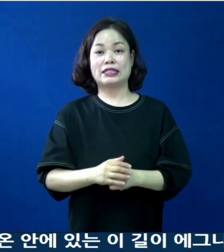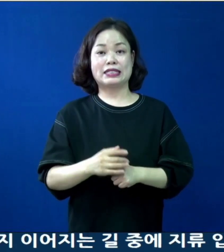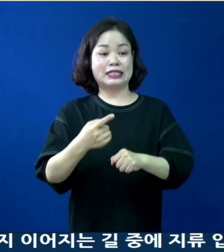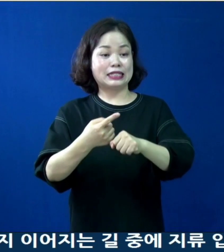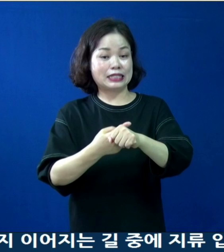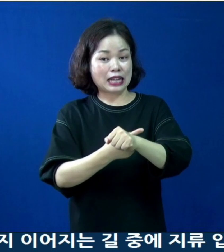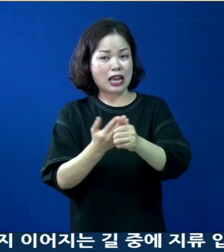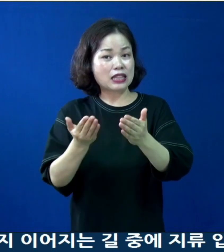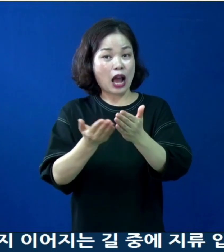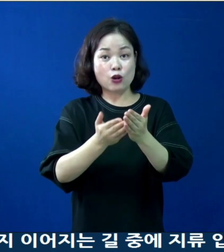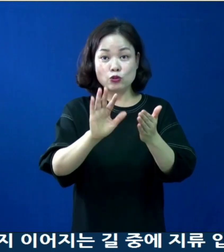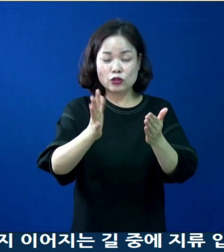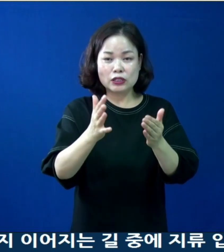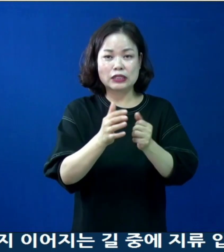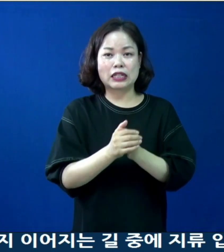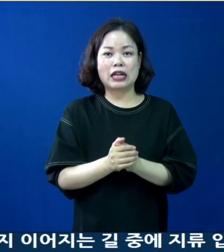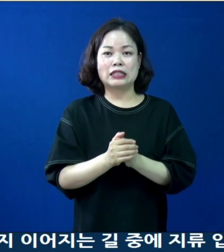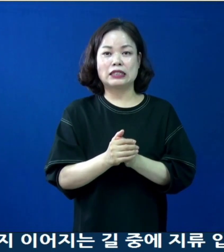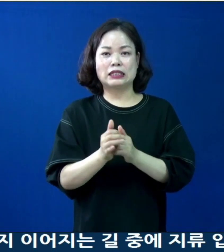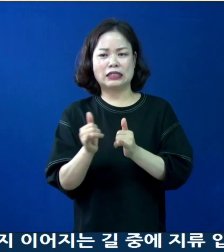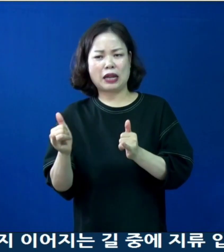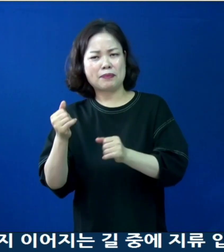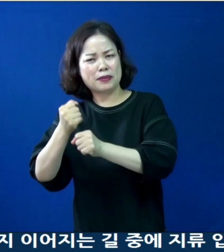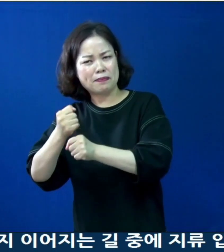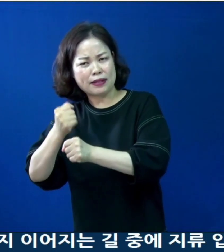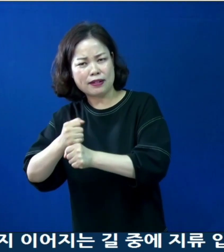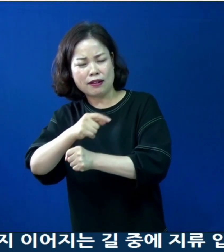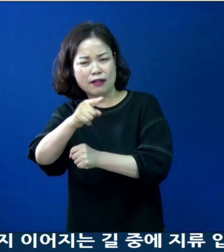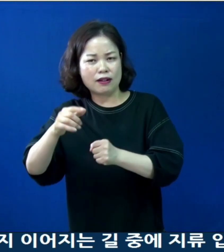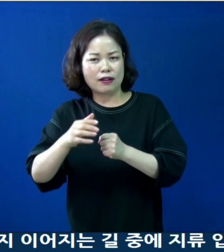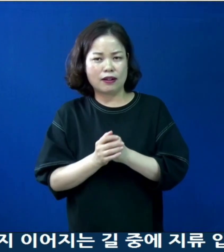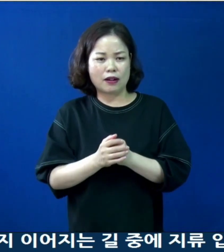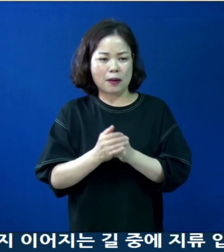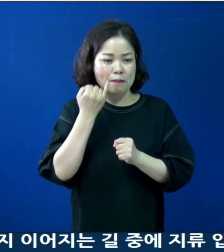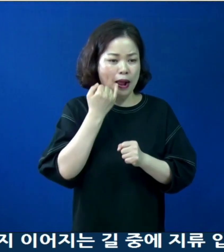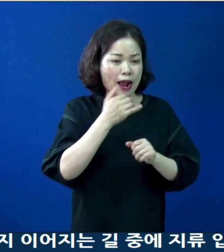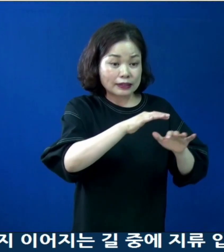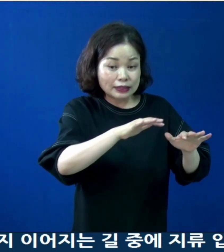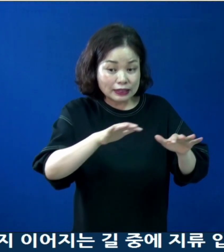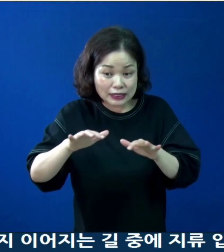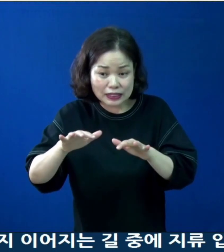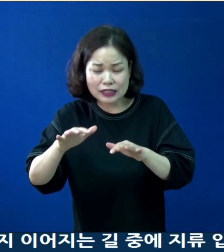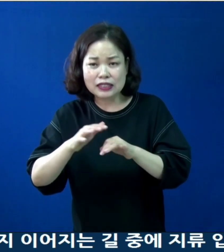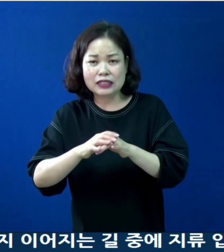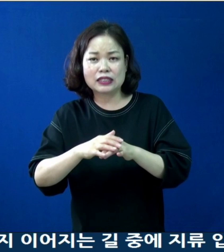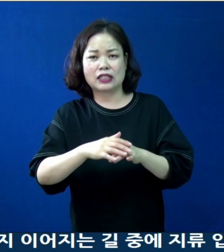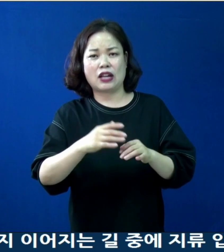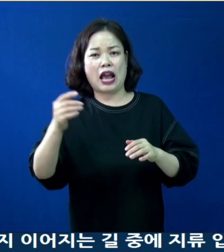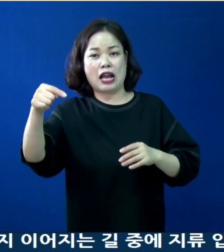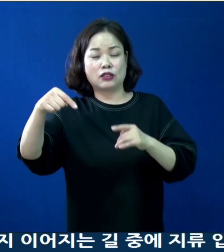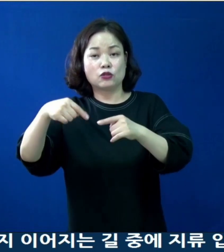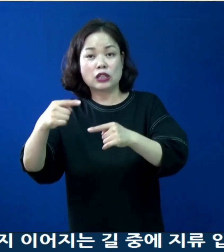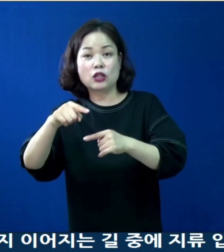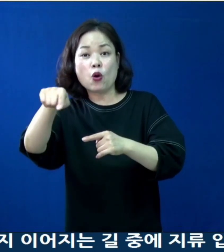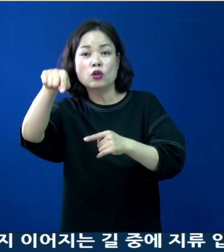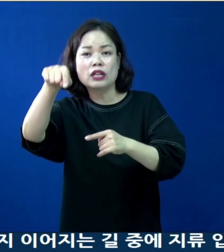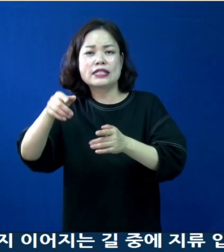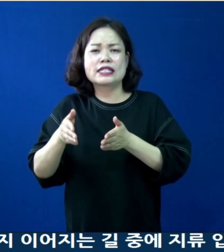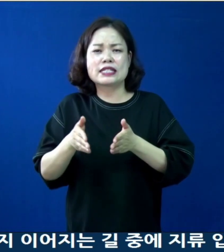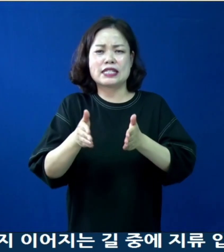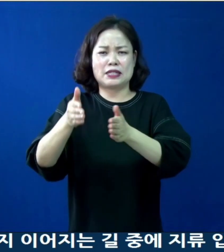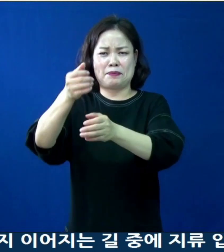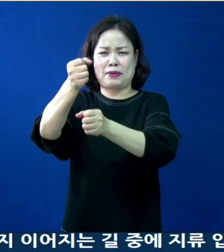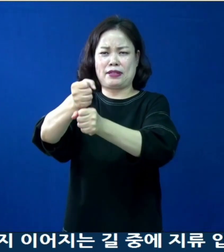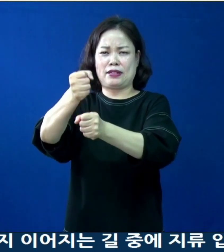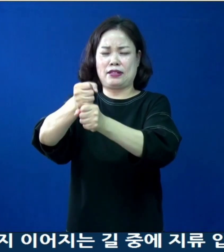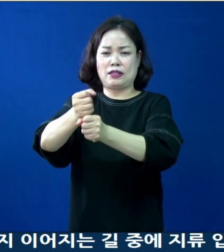자연 항구가 아니라 인공 항구입니다. 그러니까 이제 바다에서 배로 조금 이렇게 색강 같은 걸로 좀 이렇게 들어와야 돼, 안쪽으로. 근데 그 이제 길을 만들어